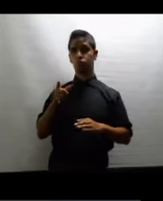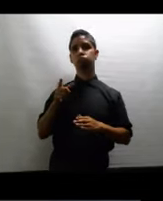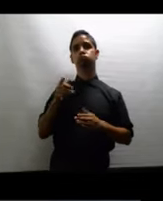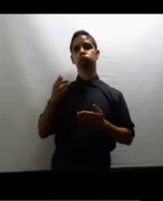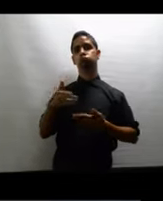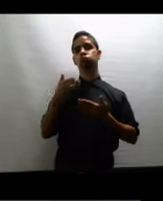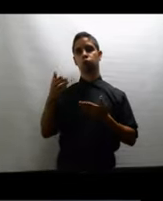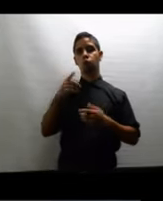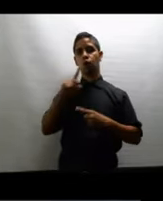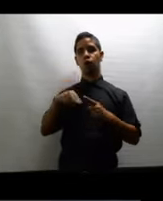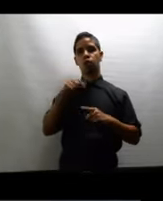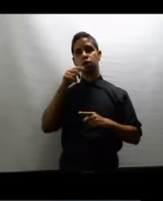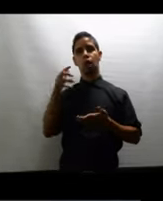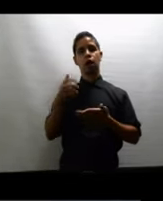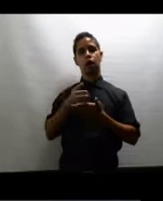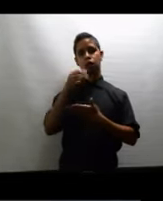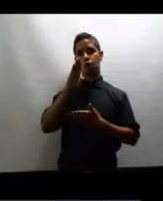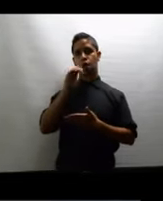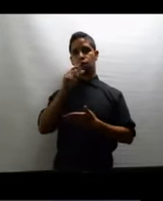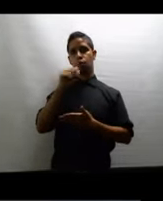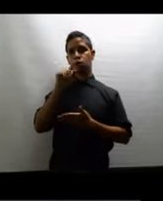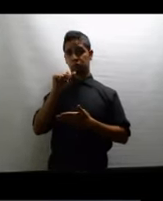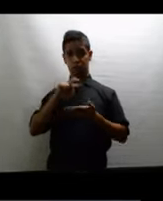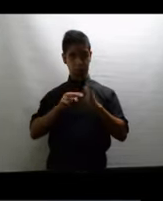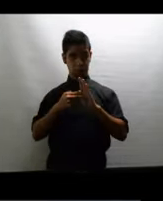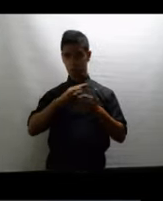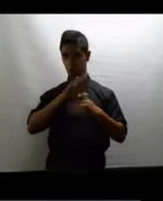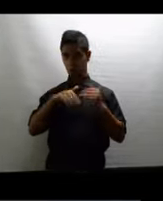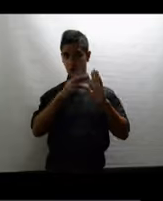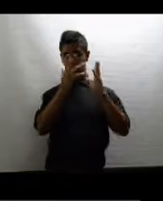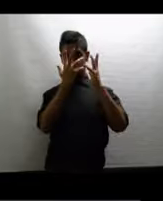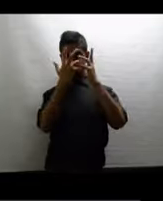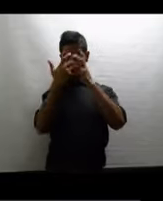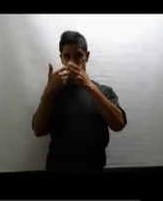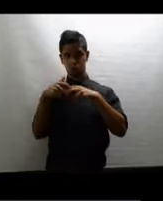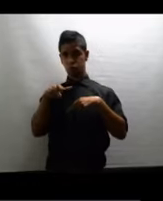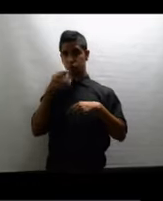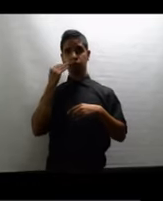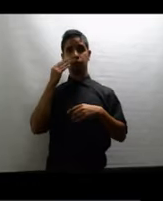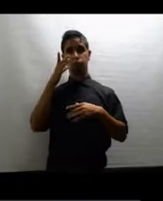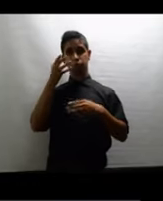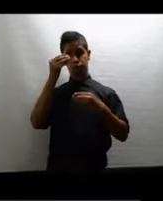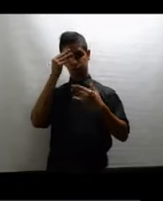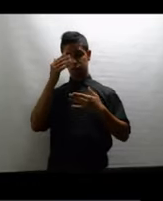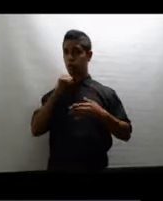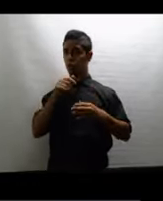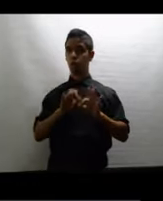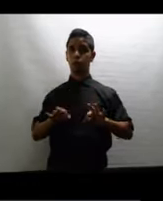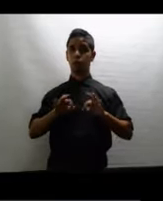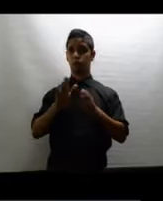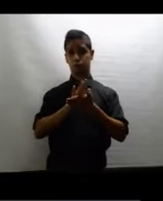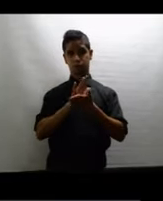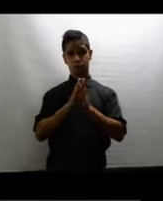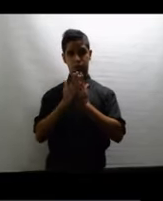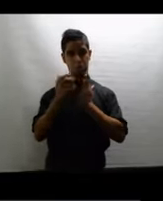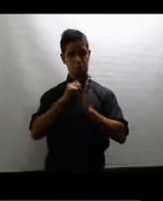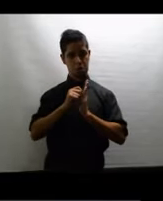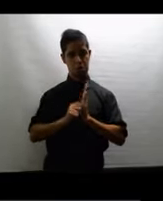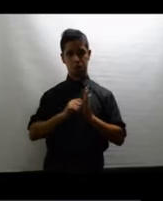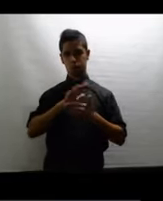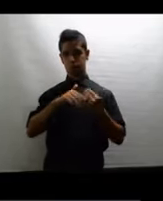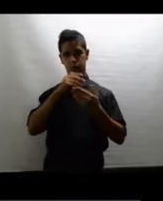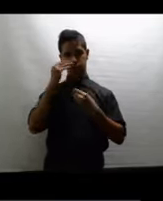Frío. Si es que eso son parte de las historias. Se va uniendo. ¿Tú sabías ese dato, Edmundo? Tienes que copiar, buscar una libretita, empezar a copiar.